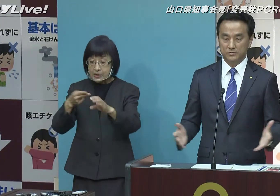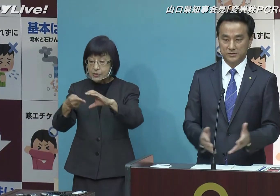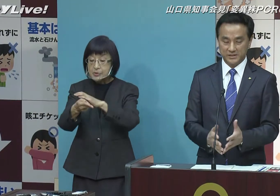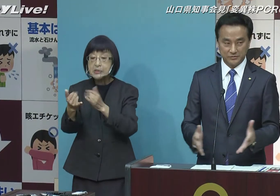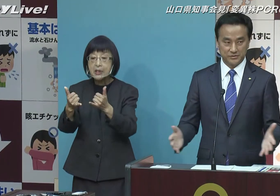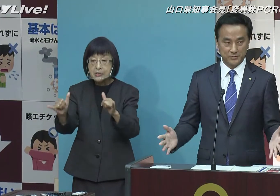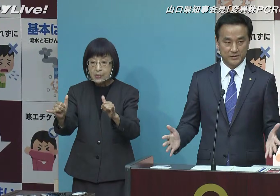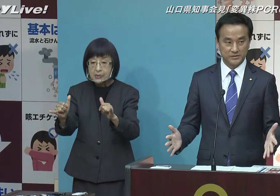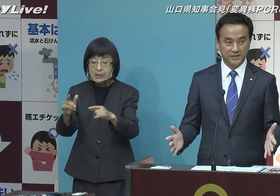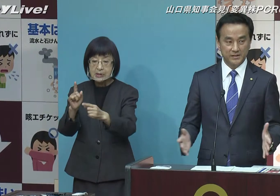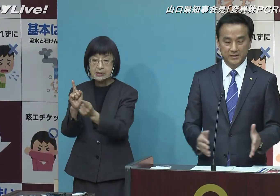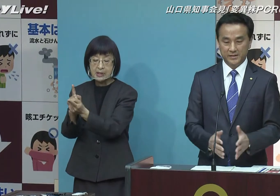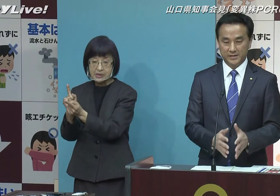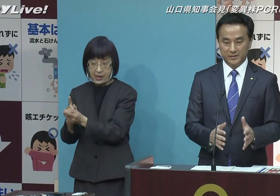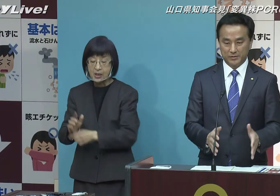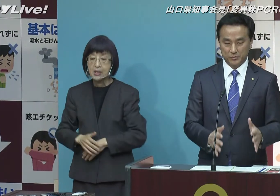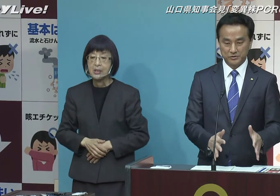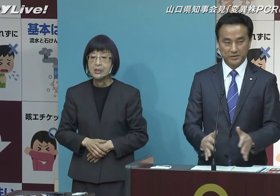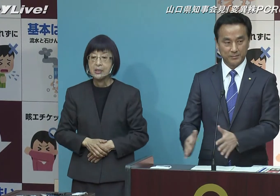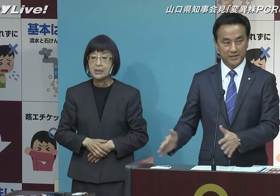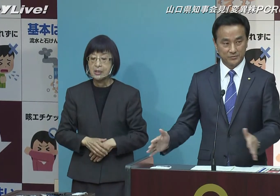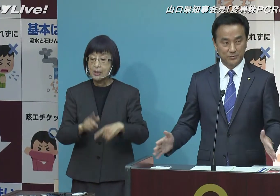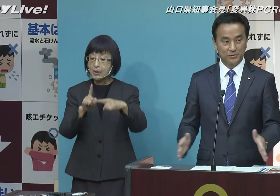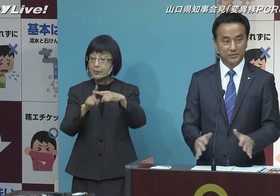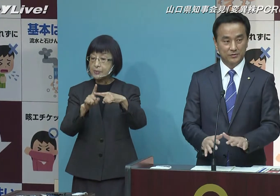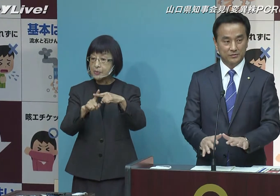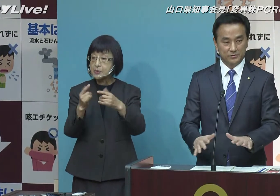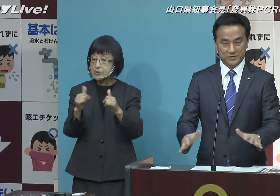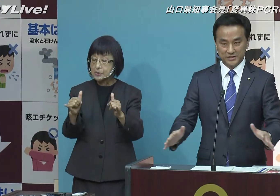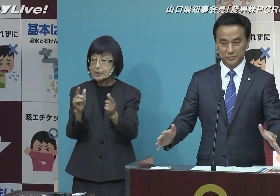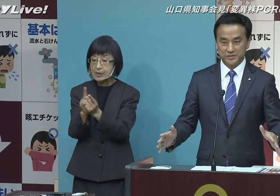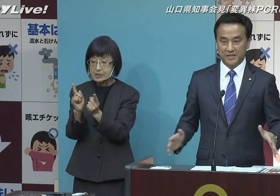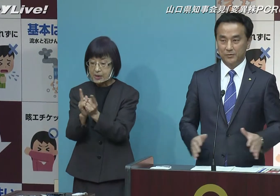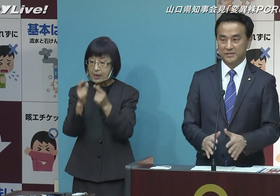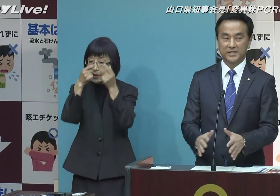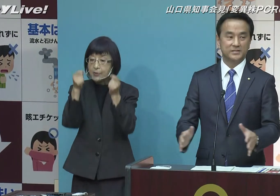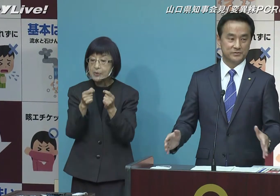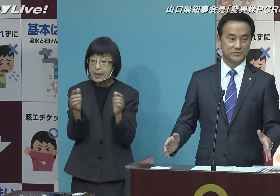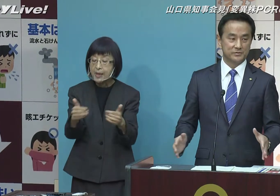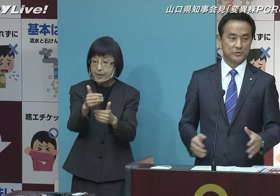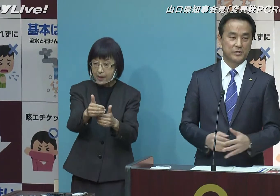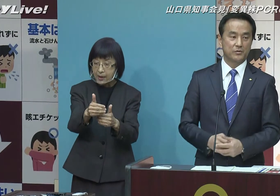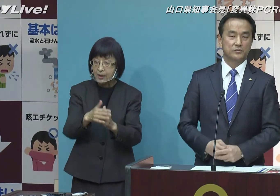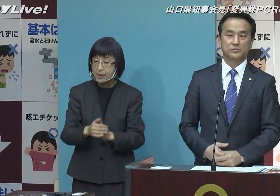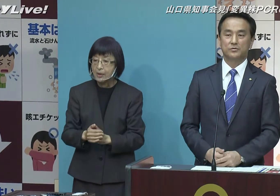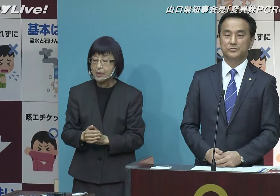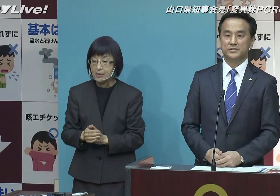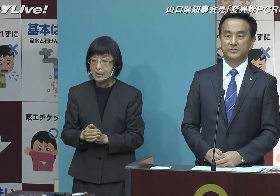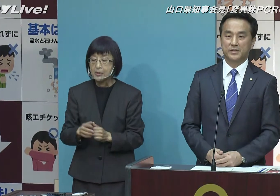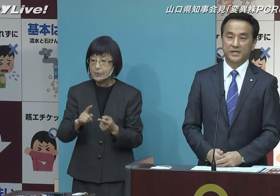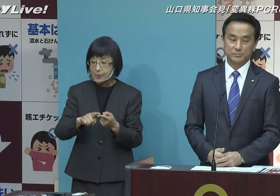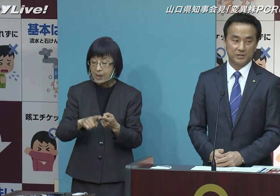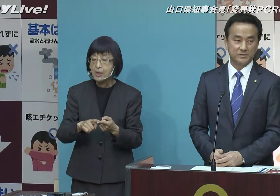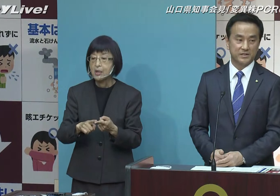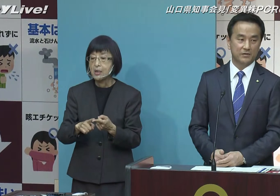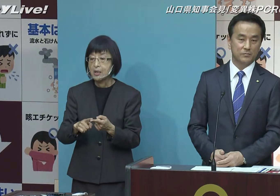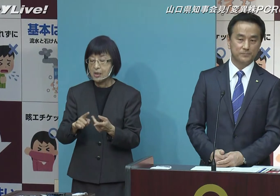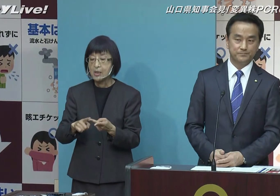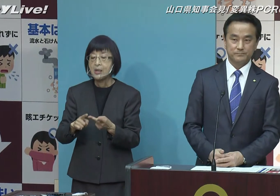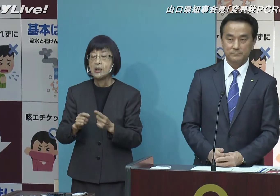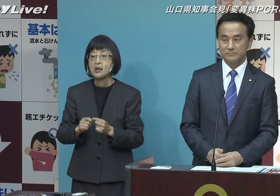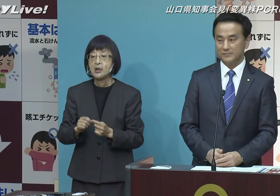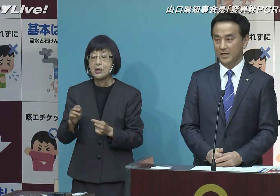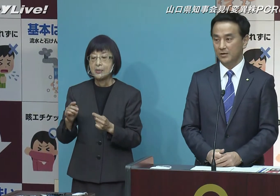あ、陽性者についてはですね、個室もあればその陽性者同士が同じ部屋にいるということで その入院というケースもありますけれ